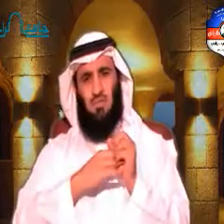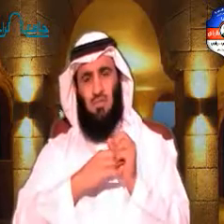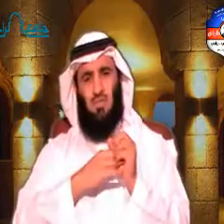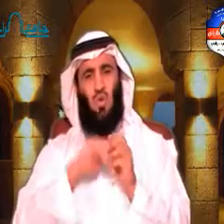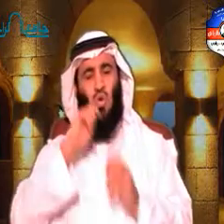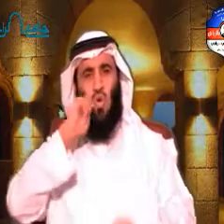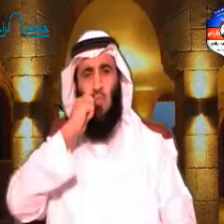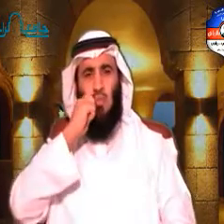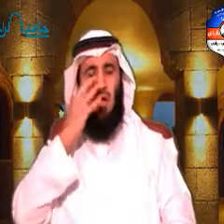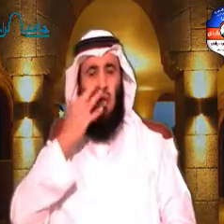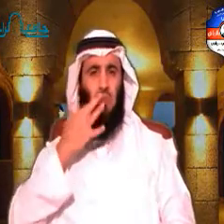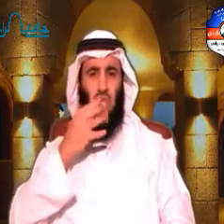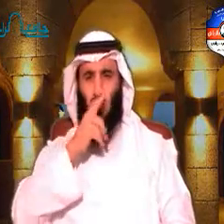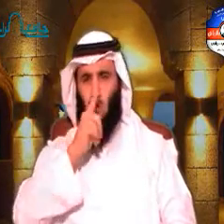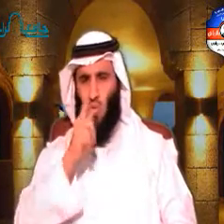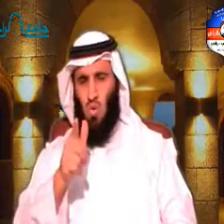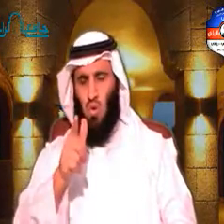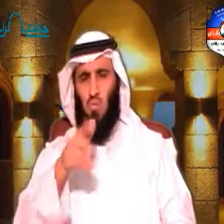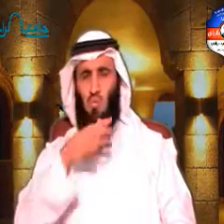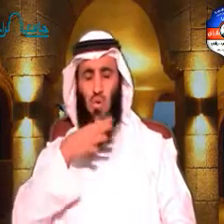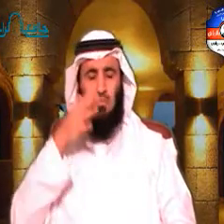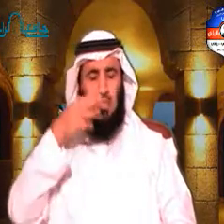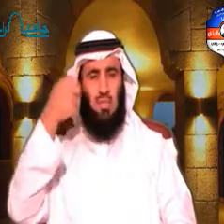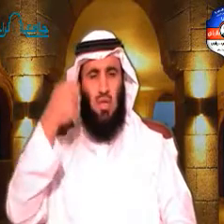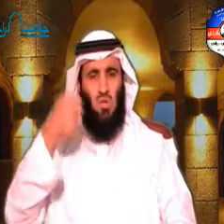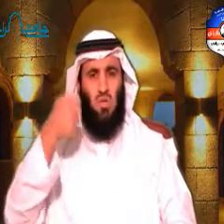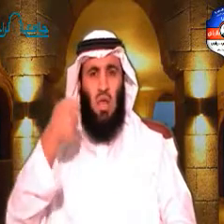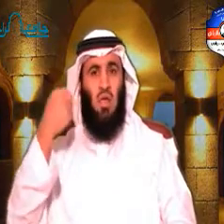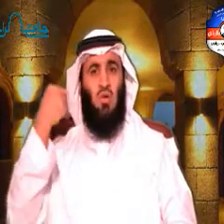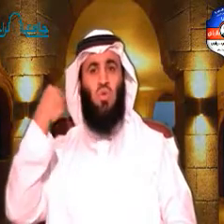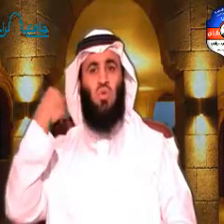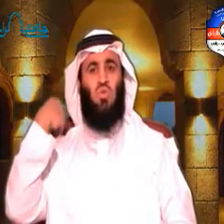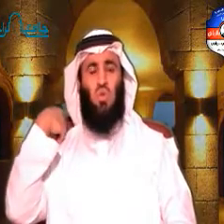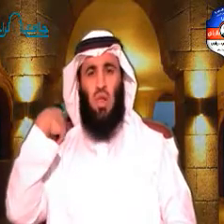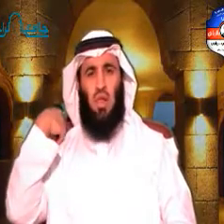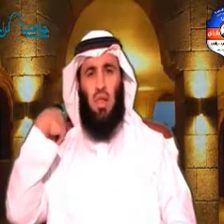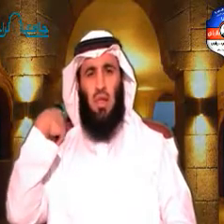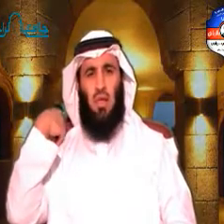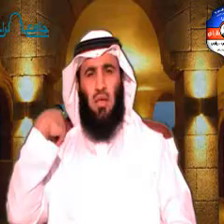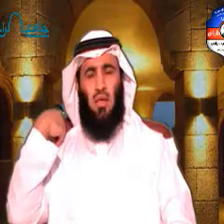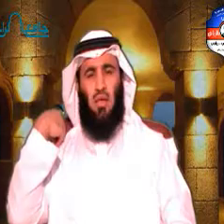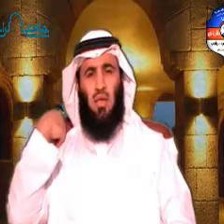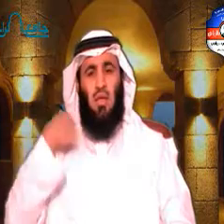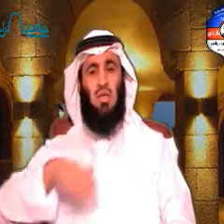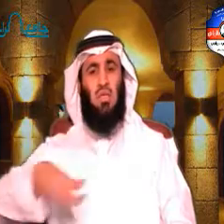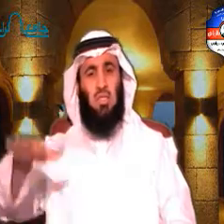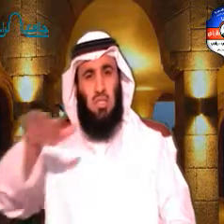عنه: سن رسول الله صلى الله عليه وسلم وخلفاؤه من بعده